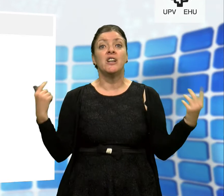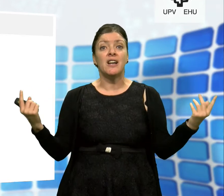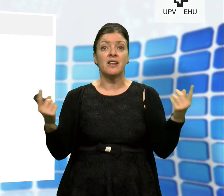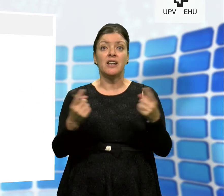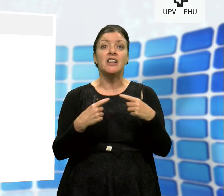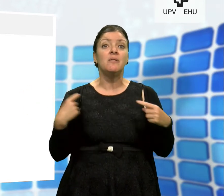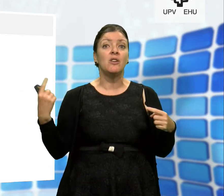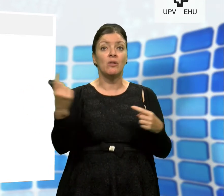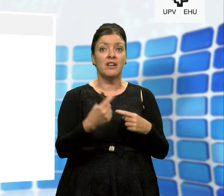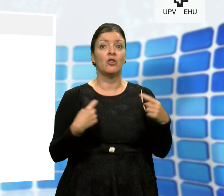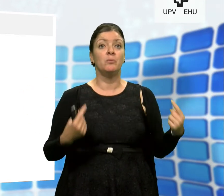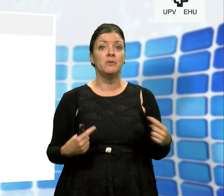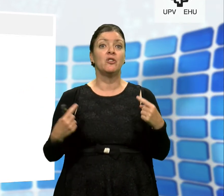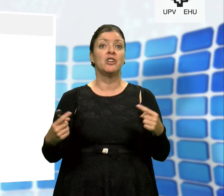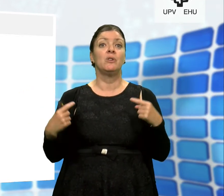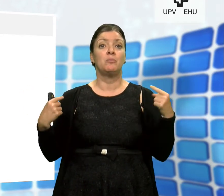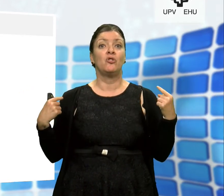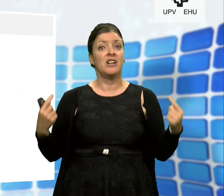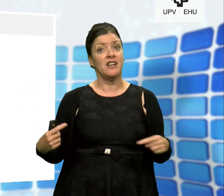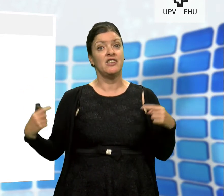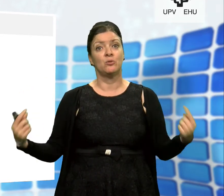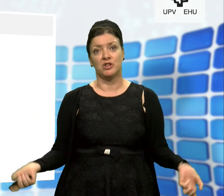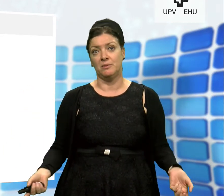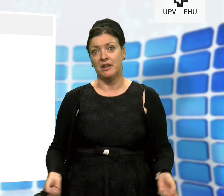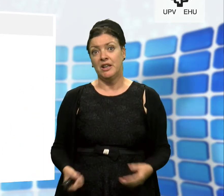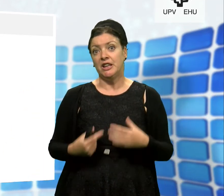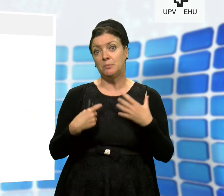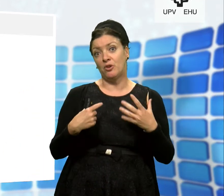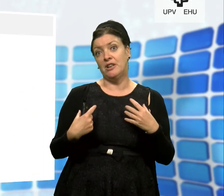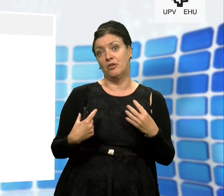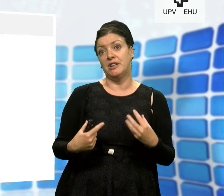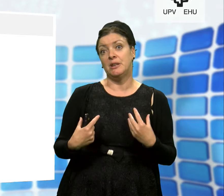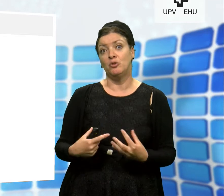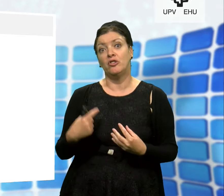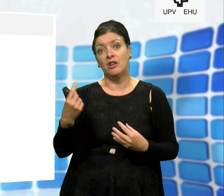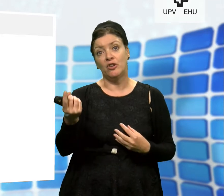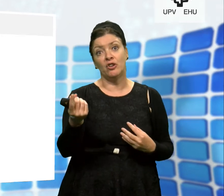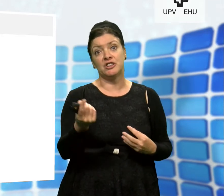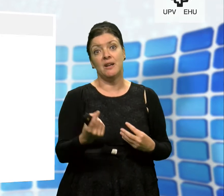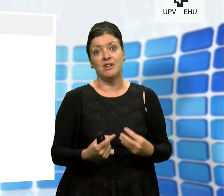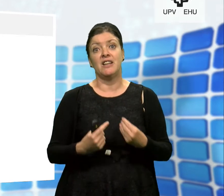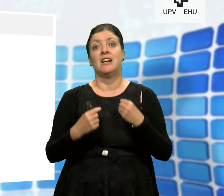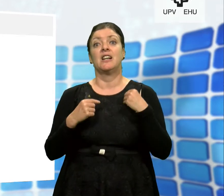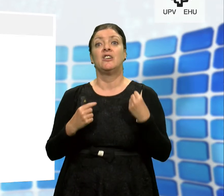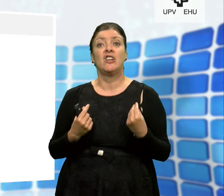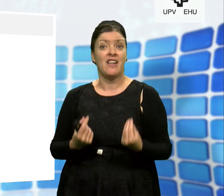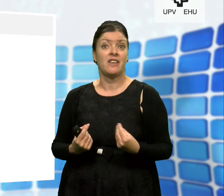pluralidad individual que convive y contiene una pluralidad discursiva. Es por tanto que en este mundo dialógico se habla de la realidad y de